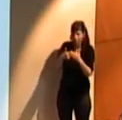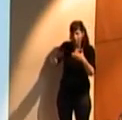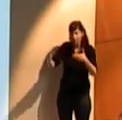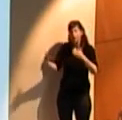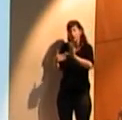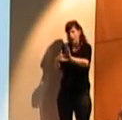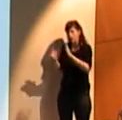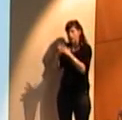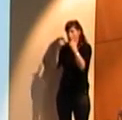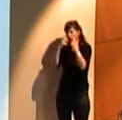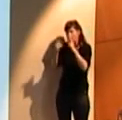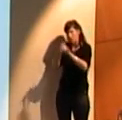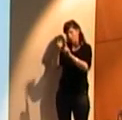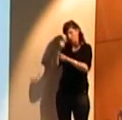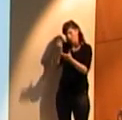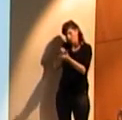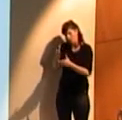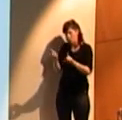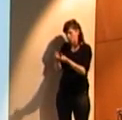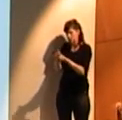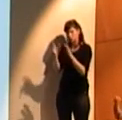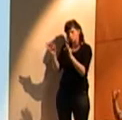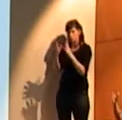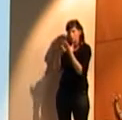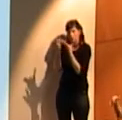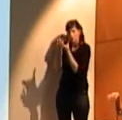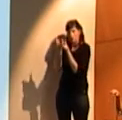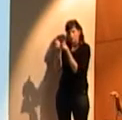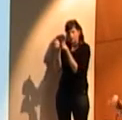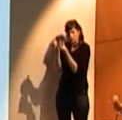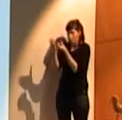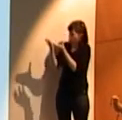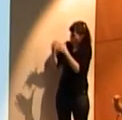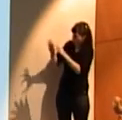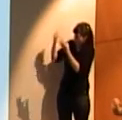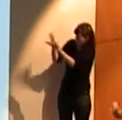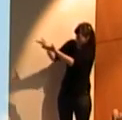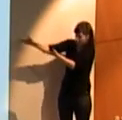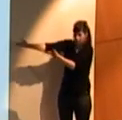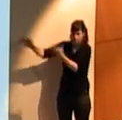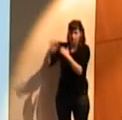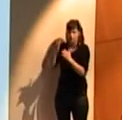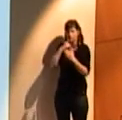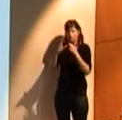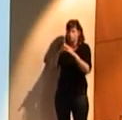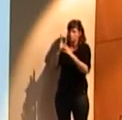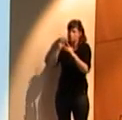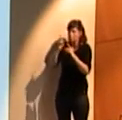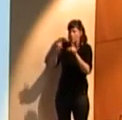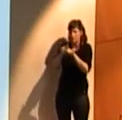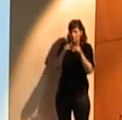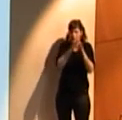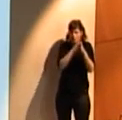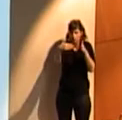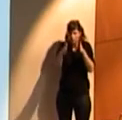matériaux qu'on avait sous la main, ça reste important à dire. Et voilà, donc on pourrait décrire ça comme un tour de paravent qui se déploie. Et